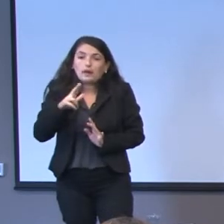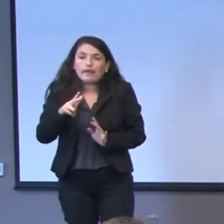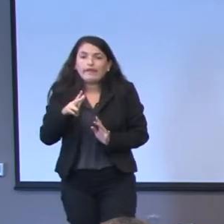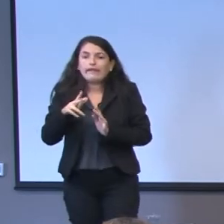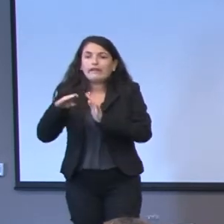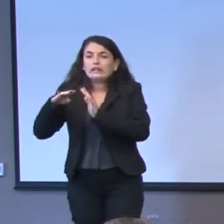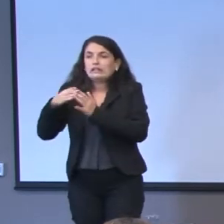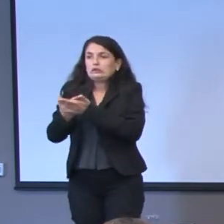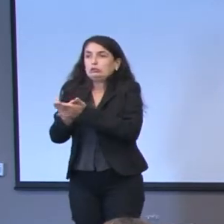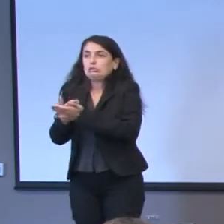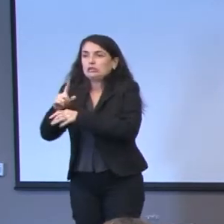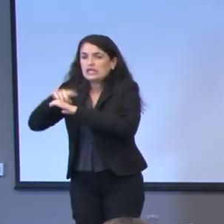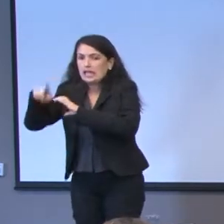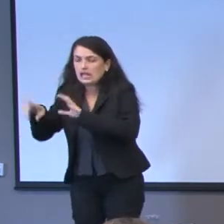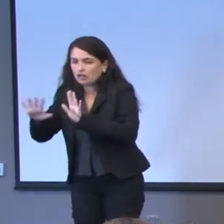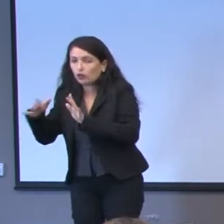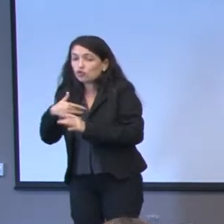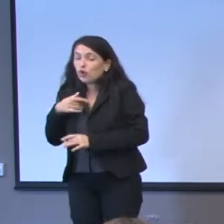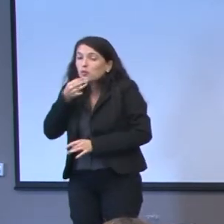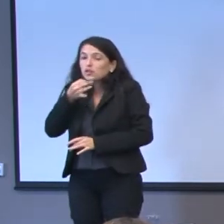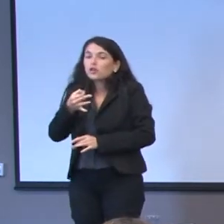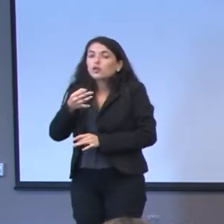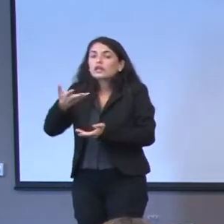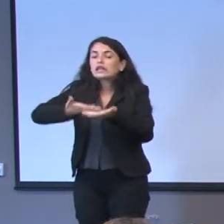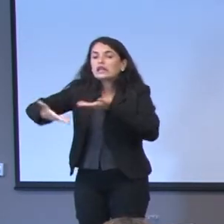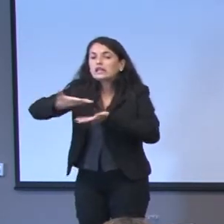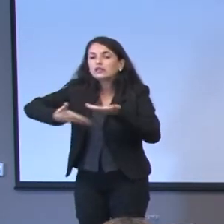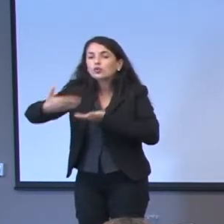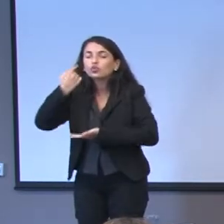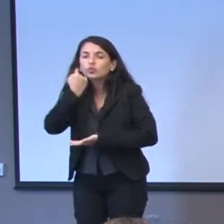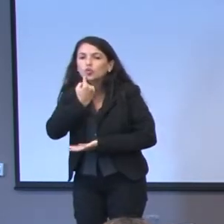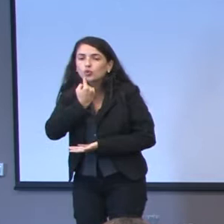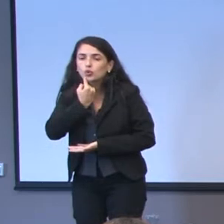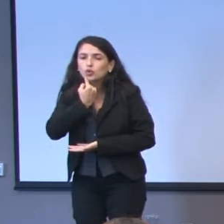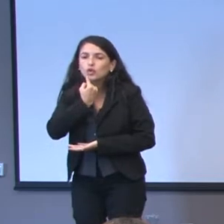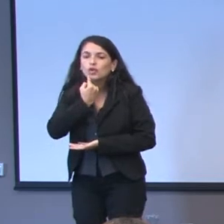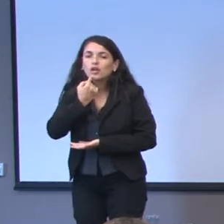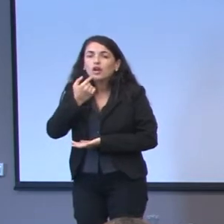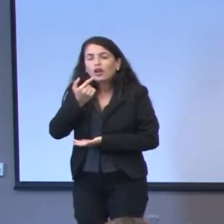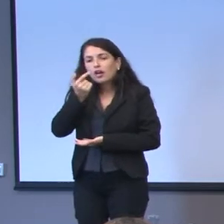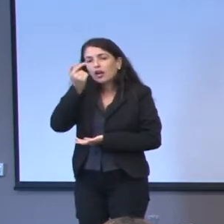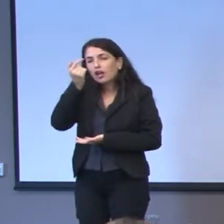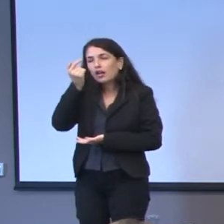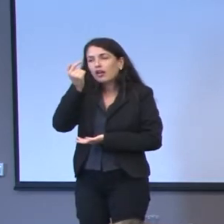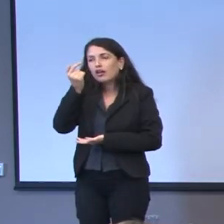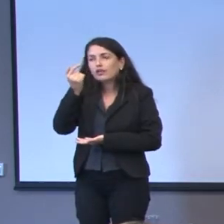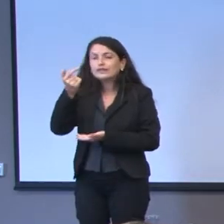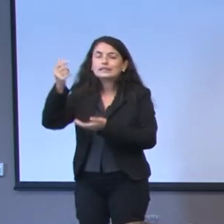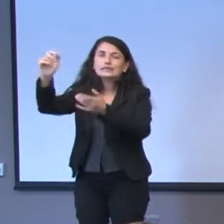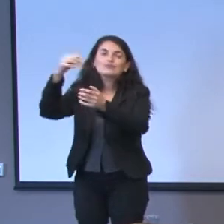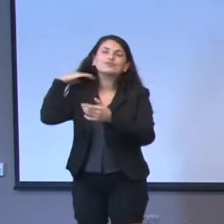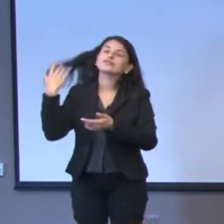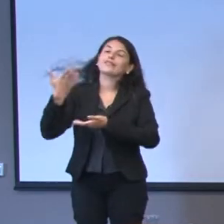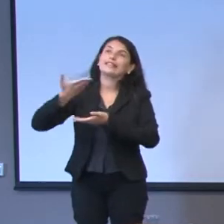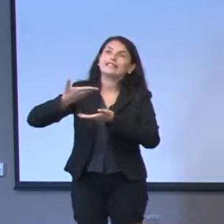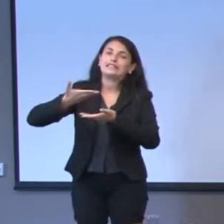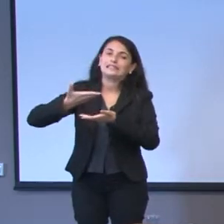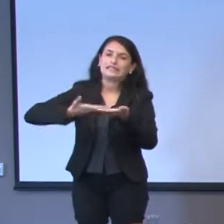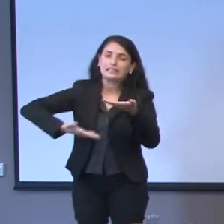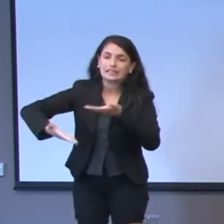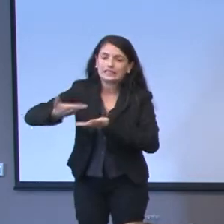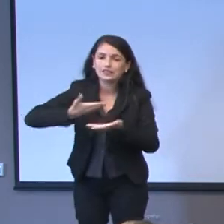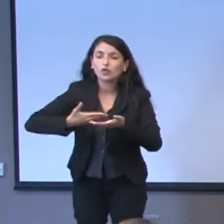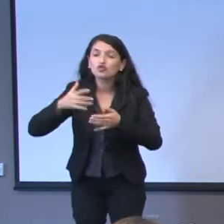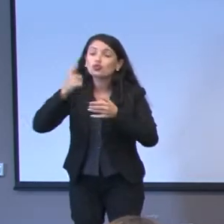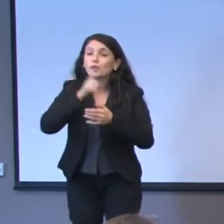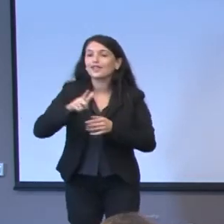científico. A interação para o surdo é menos complexa do que a interação, eu digo interação de estar